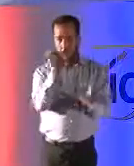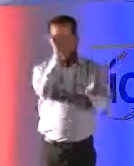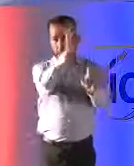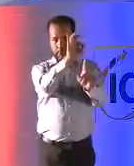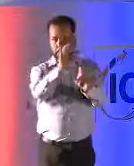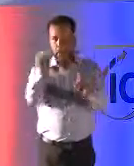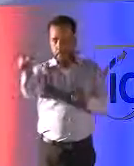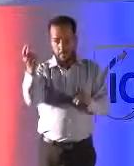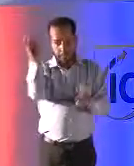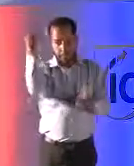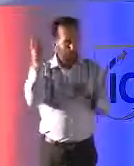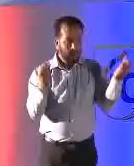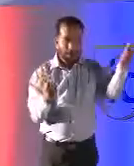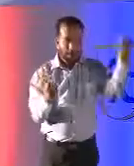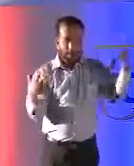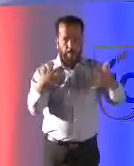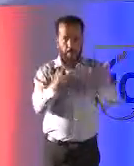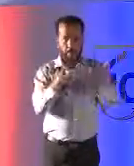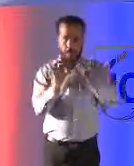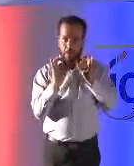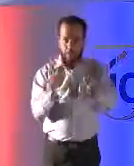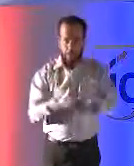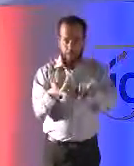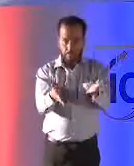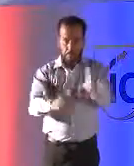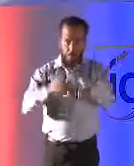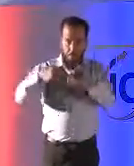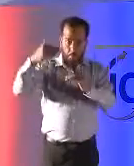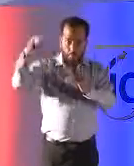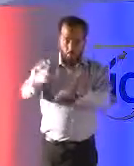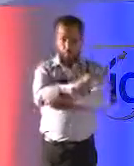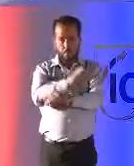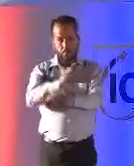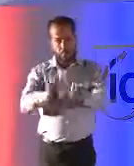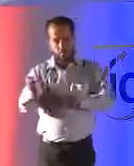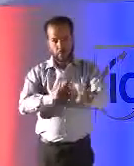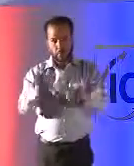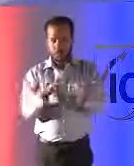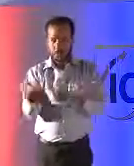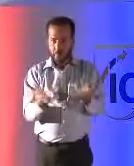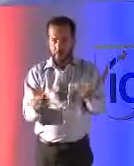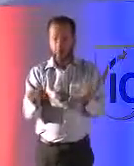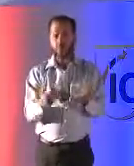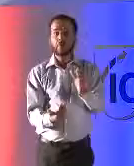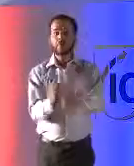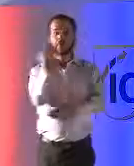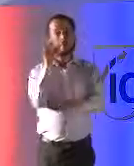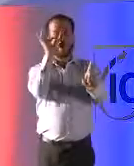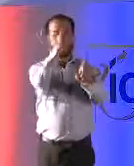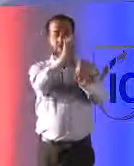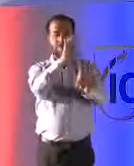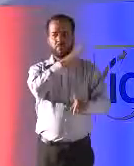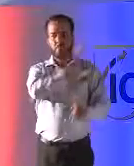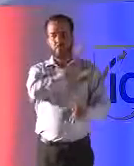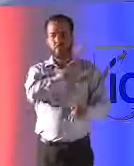أهداف مشتركة وأن نطور الاستراتيجيات المشتركة لكي نصل إلى